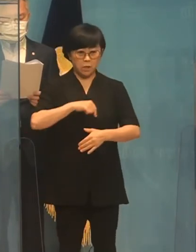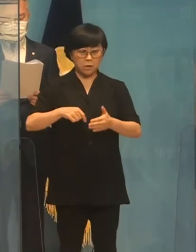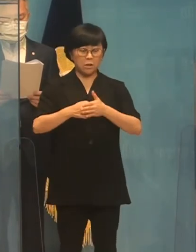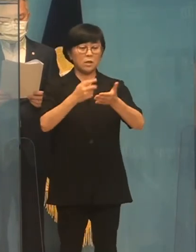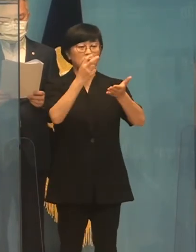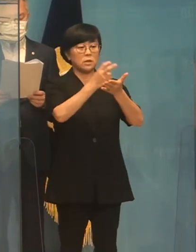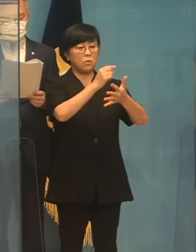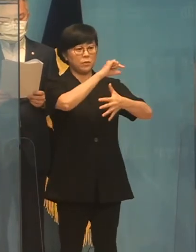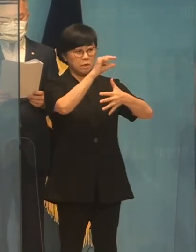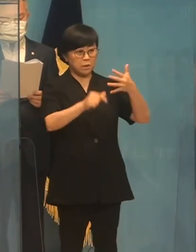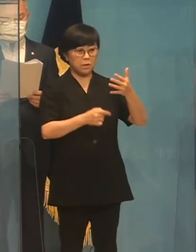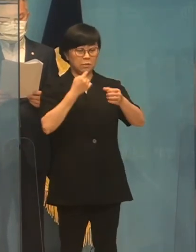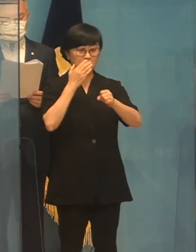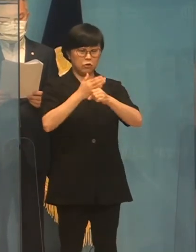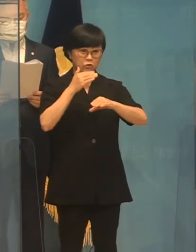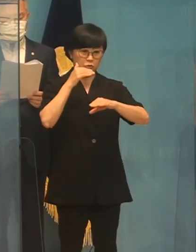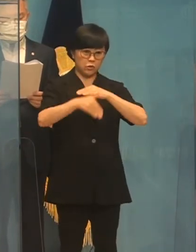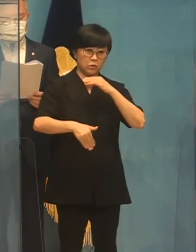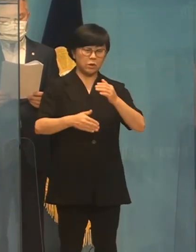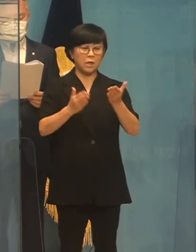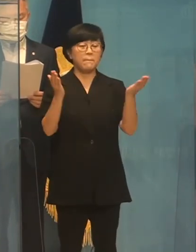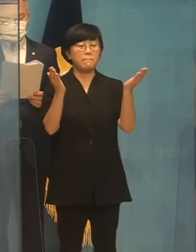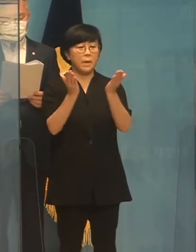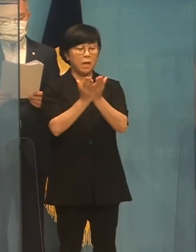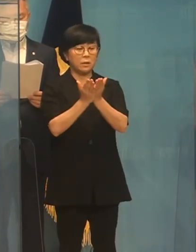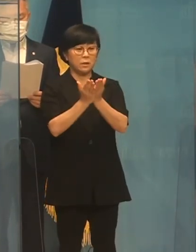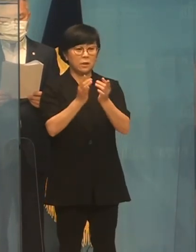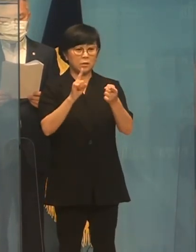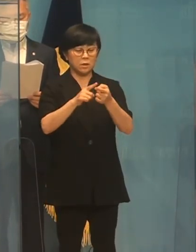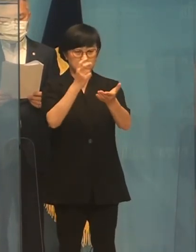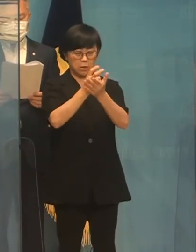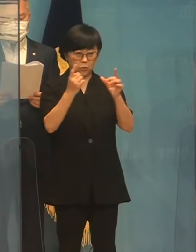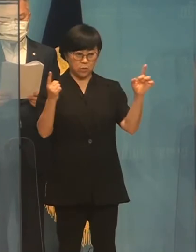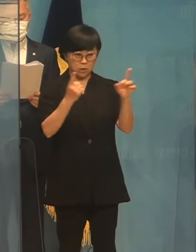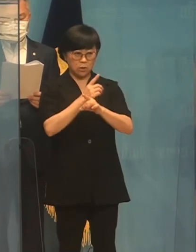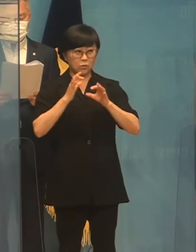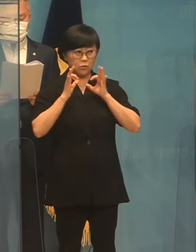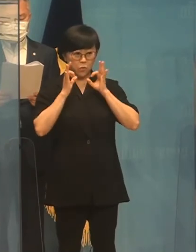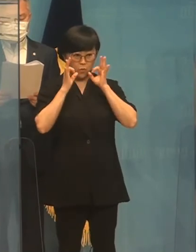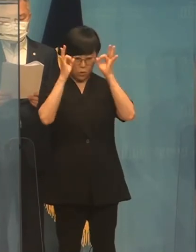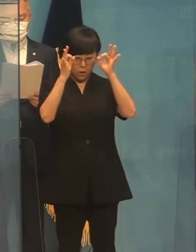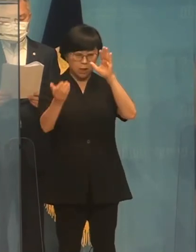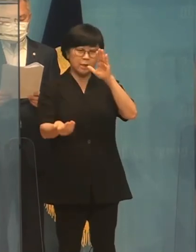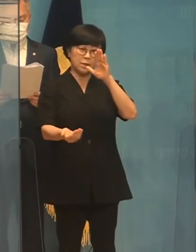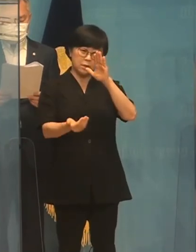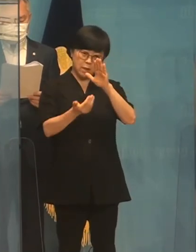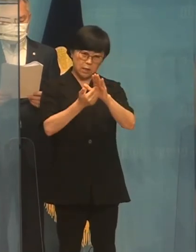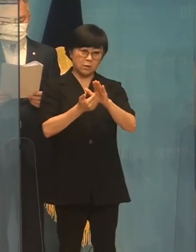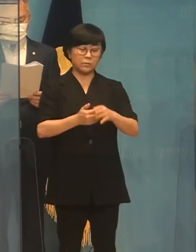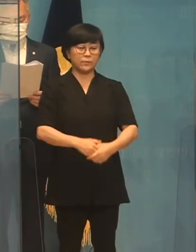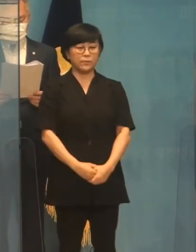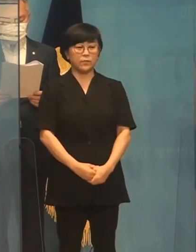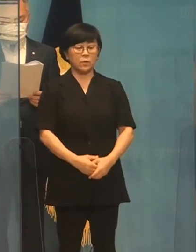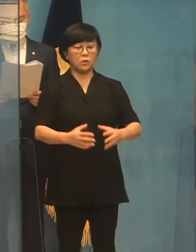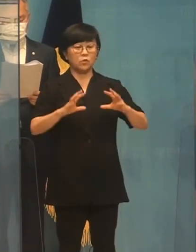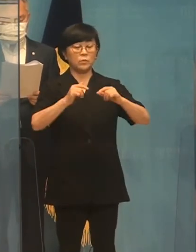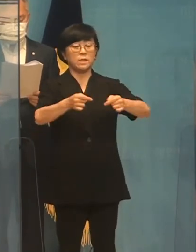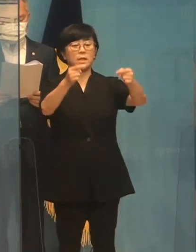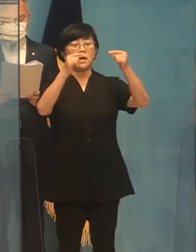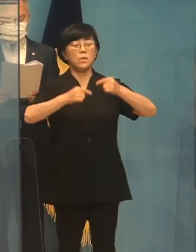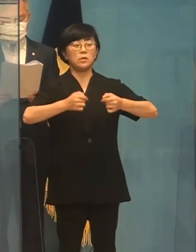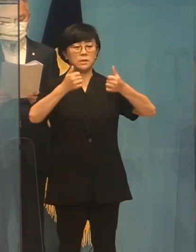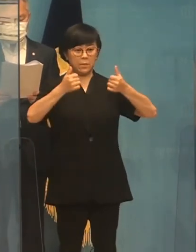사법 절차의 민주적 정당성 확보를 위한 제도 개선 노력에 최선을 다할 것입니다.